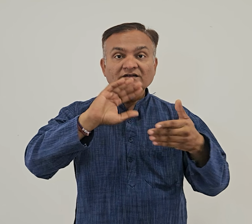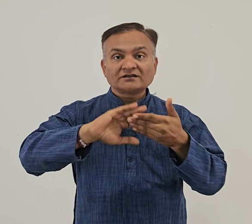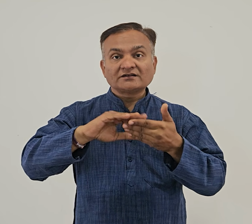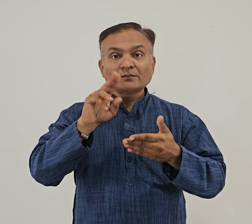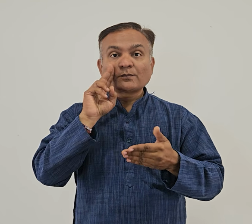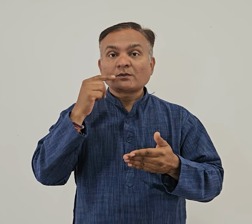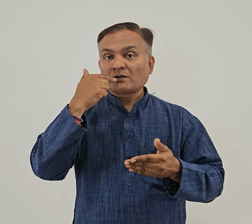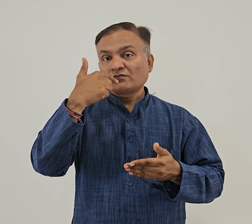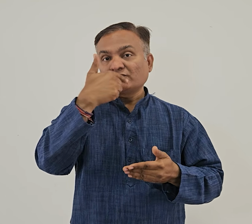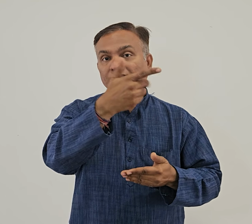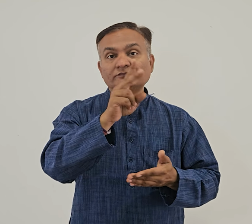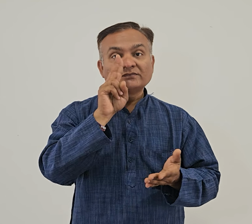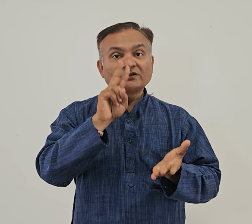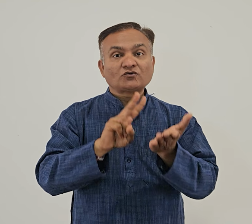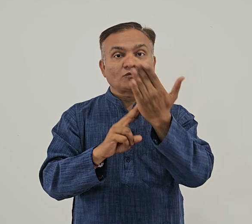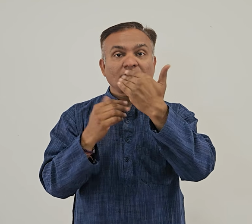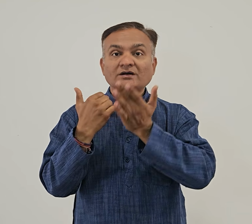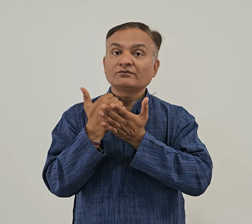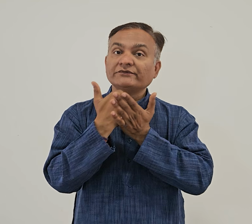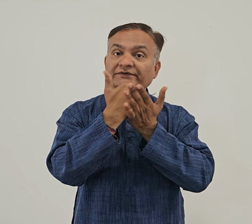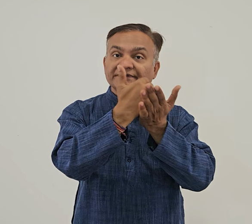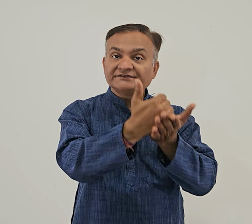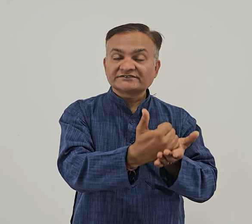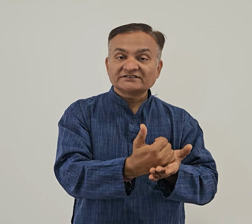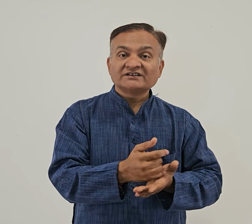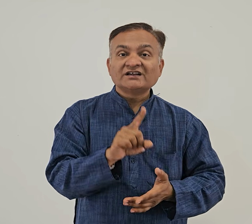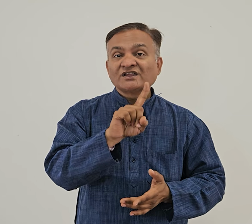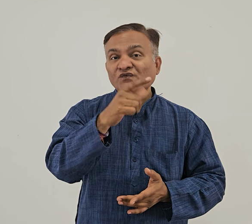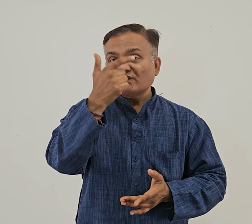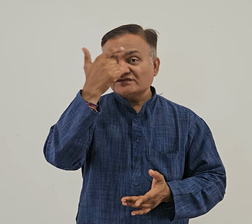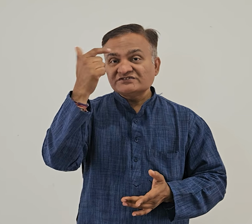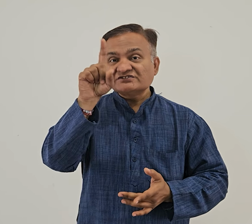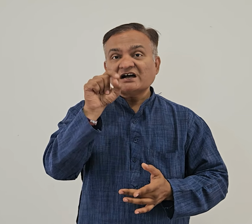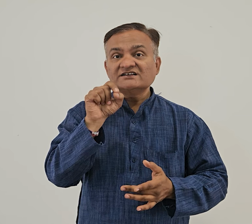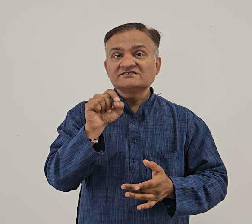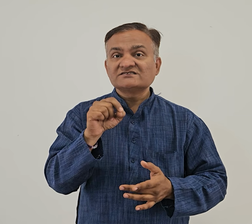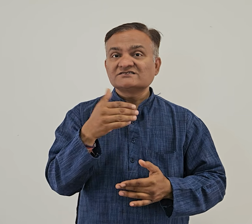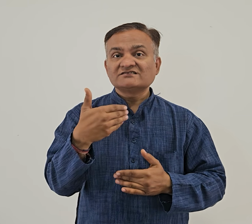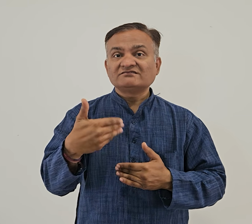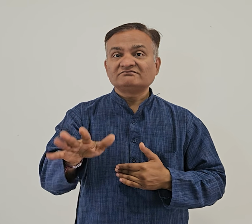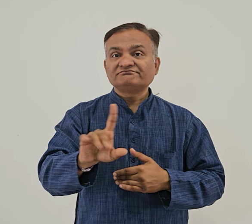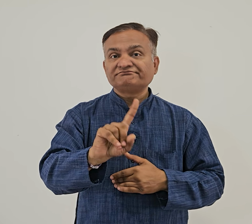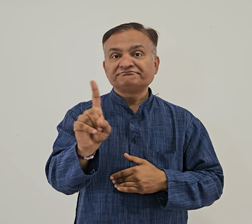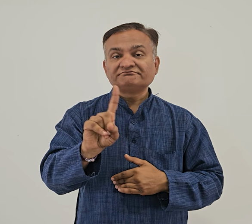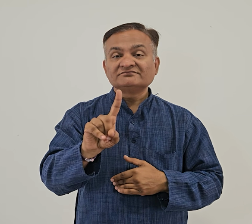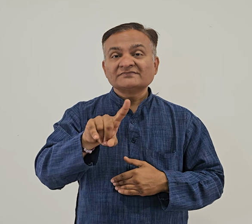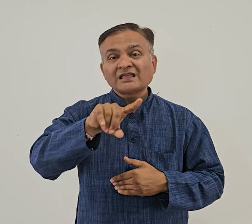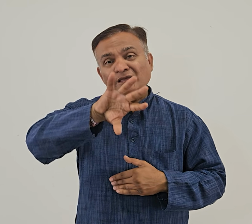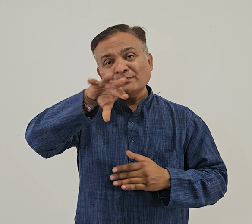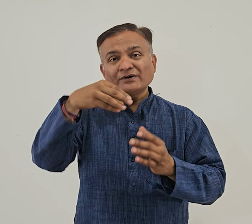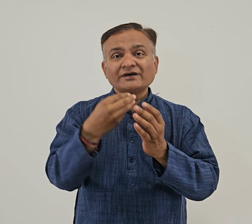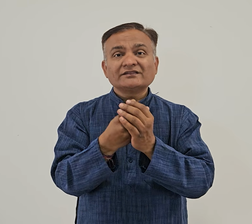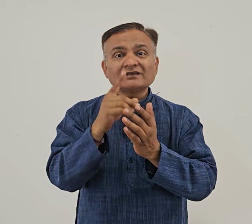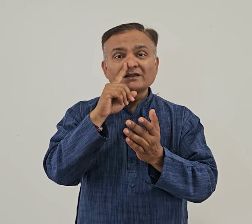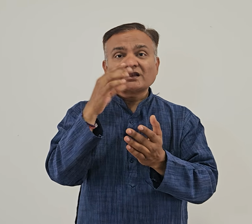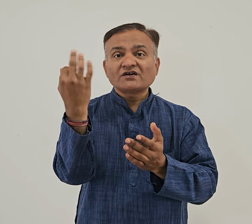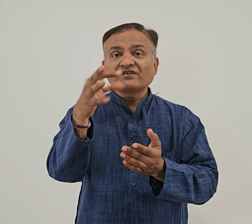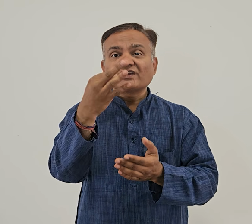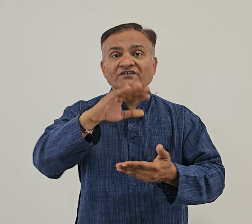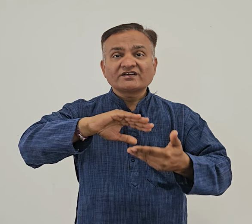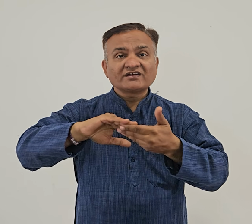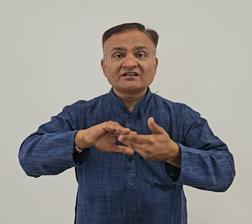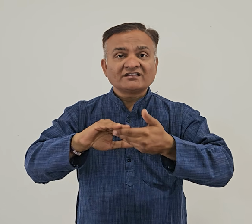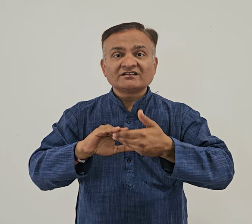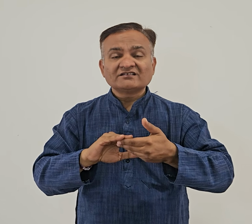એટલે એવો તો ચાન્સ કોઈ દાડો ના ચૂકે કે બધી બહેનોને આ જ કહીએ છીએ. જે નવી બહુ હોય ને એને જરા સાસુ જોડે કોન્ફ્લિક્ટ